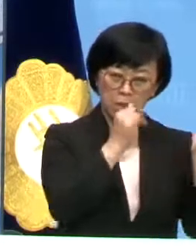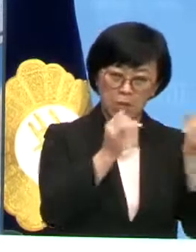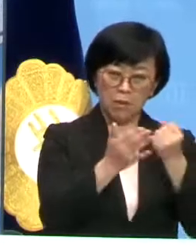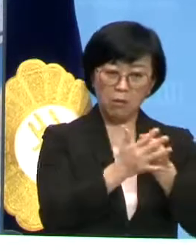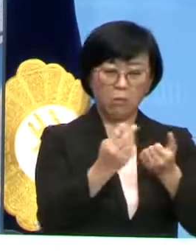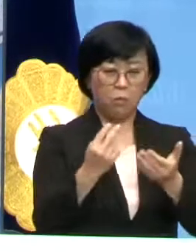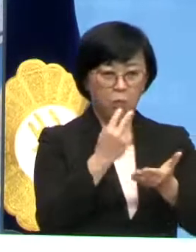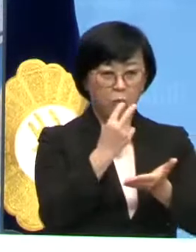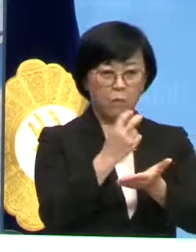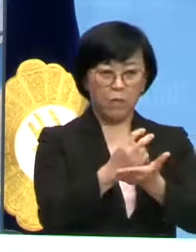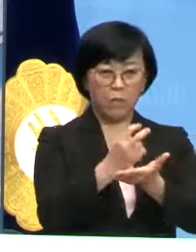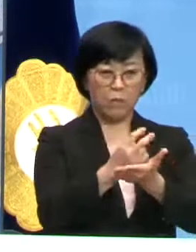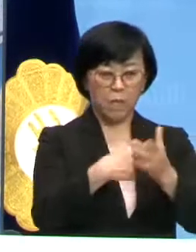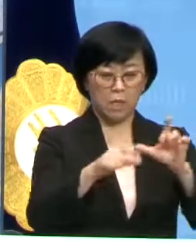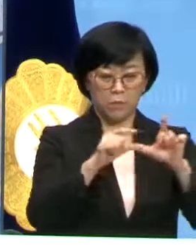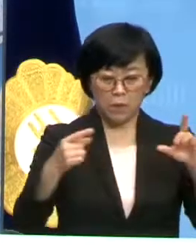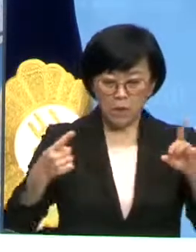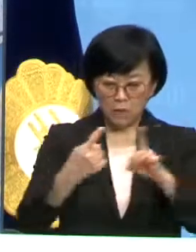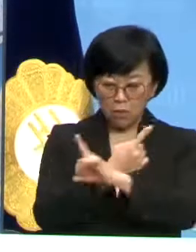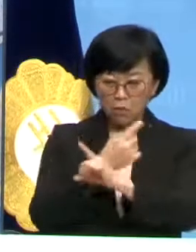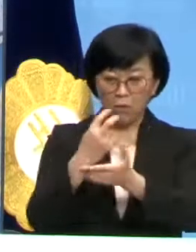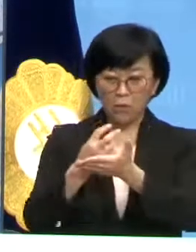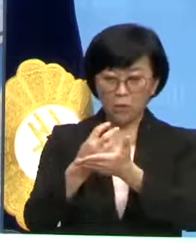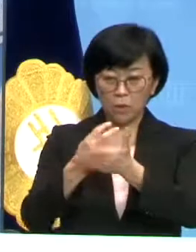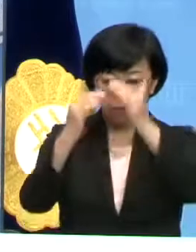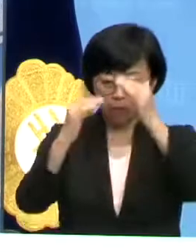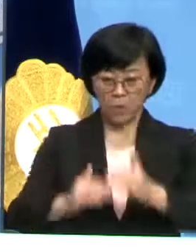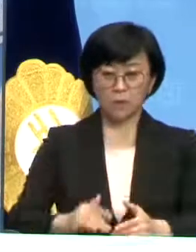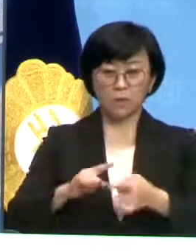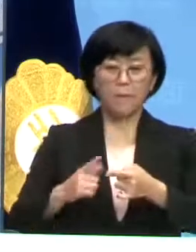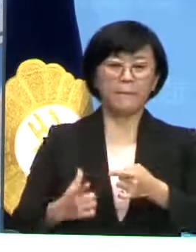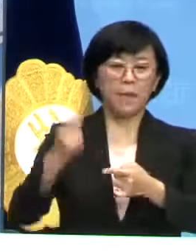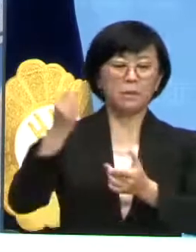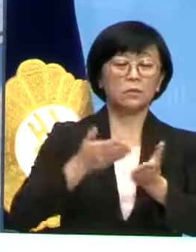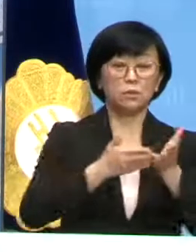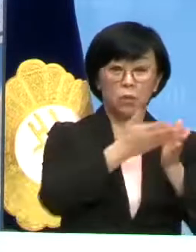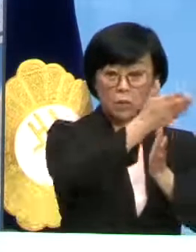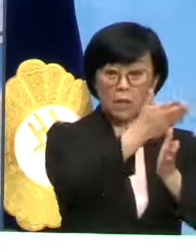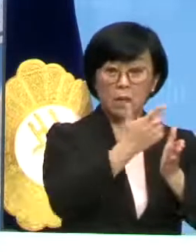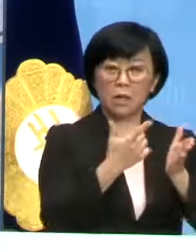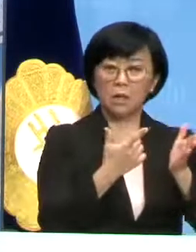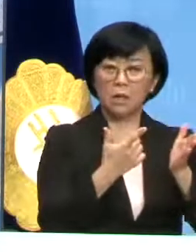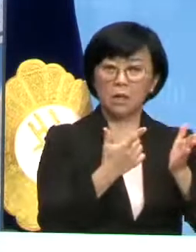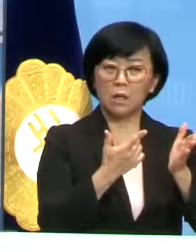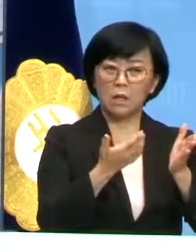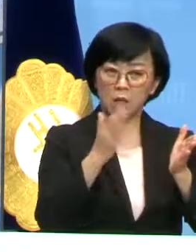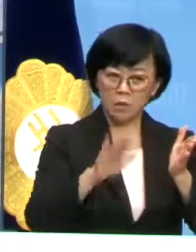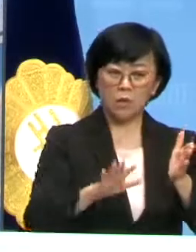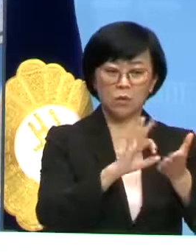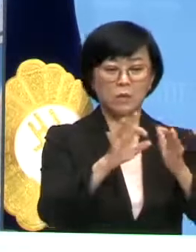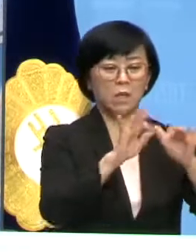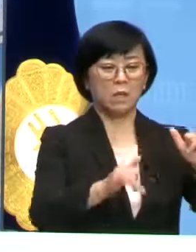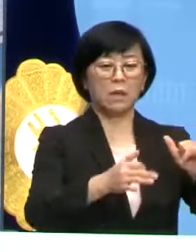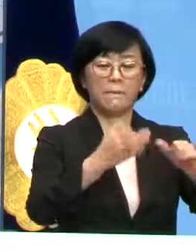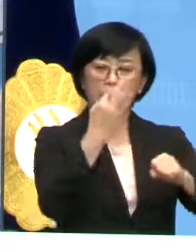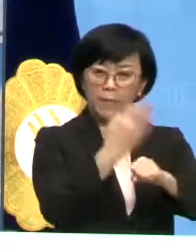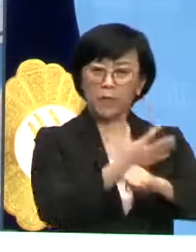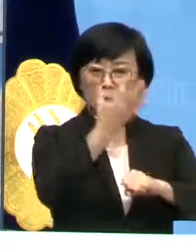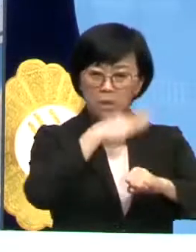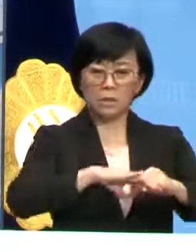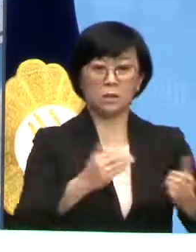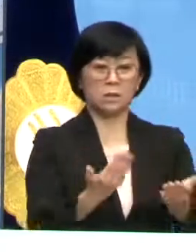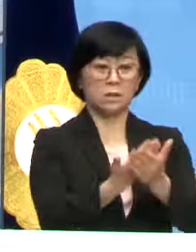보호법 일부개정법률안 이 조속한 시일 내에 통과가 됐어 우리 소비자들의 편익을